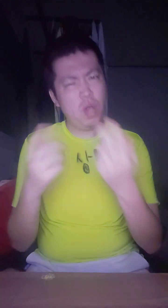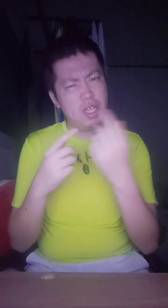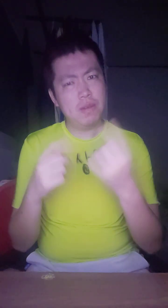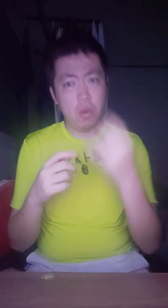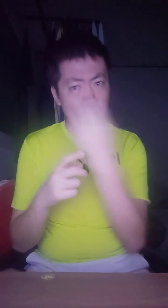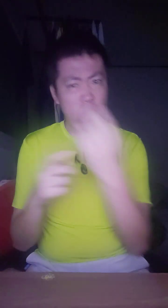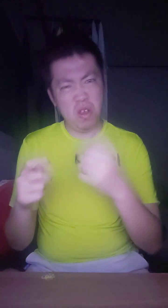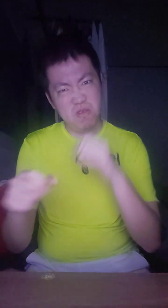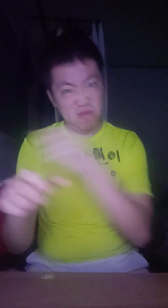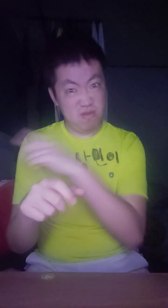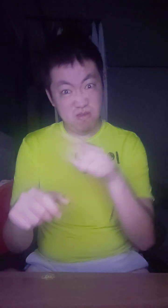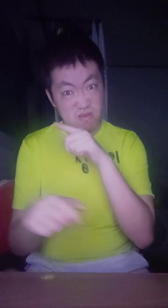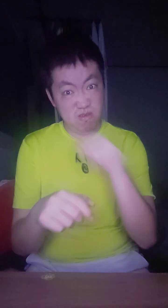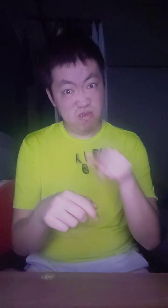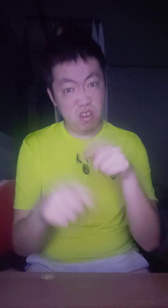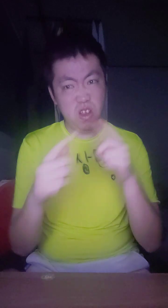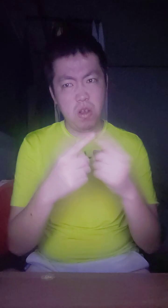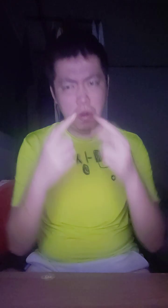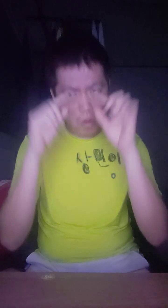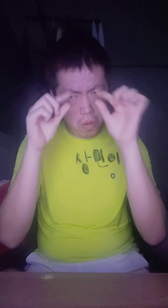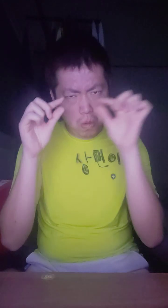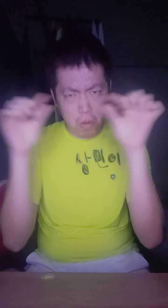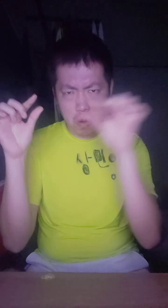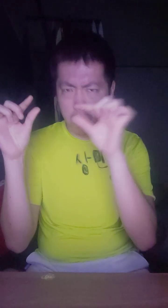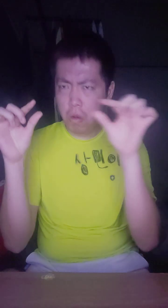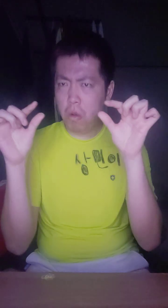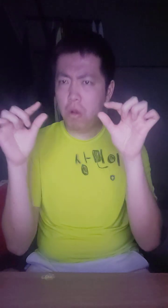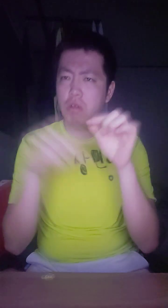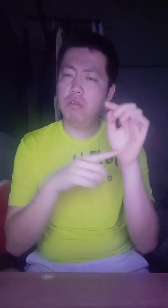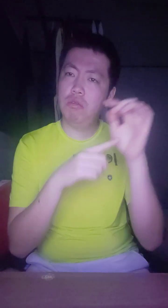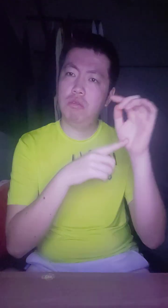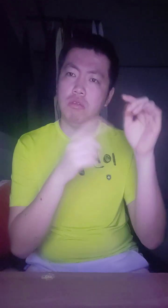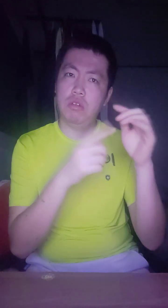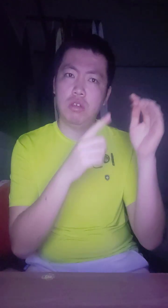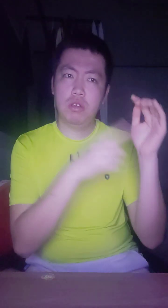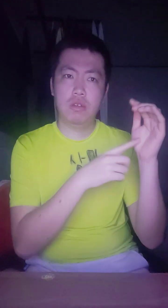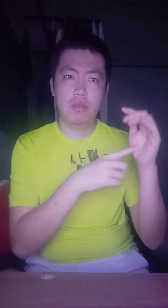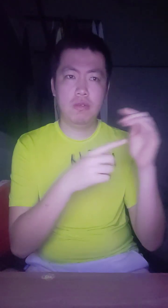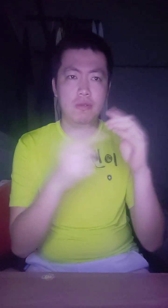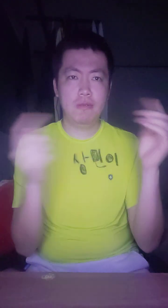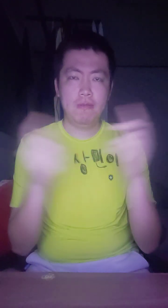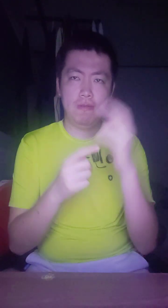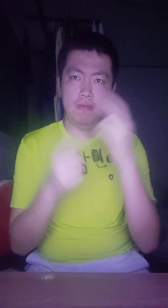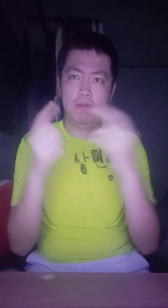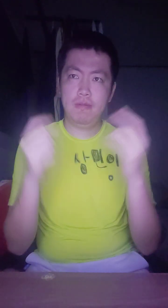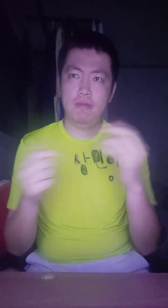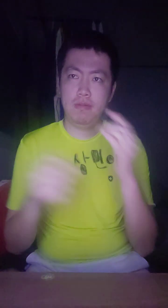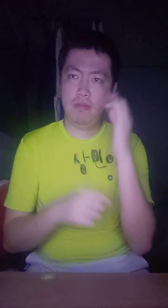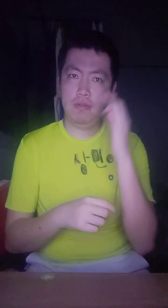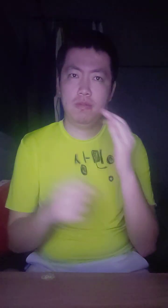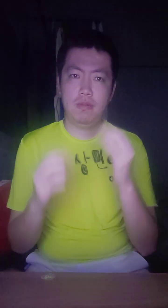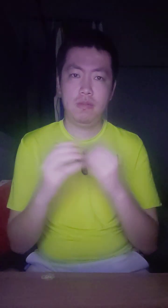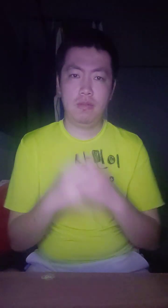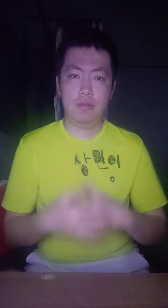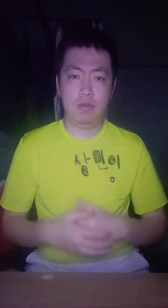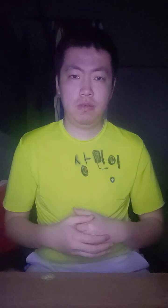범행을 저질렀다며 몰래 촬영한 영상물은 SNS에 올렸다고 진술한 것으로 전해졌습니다. 해마다